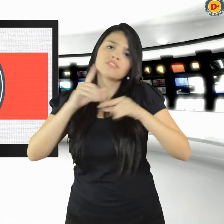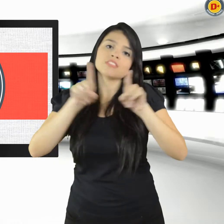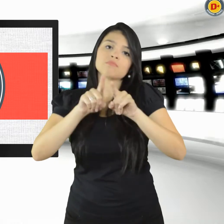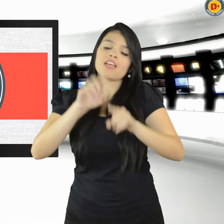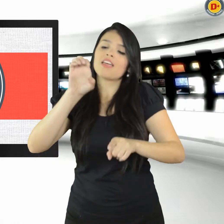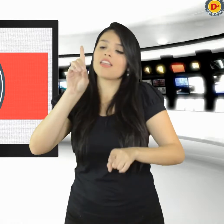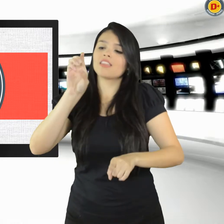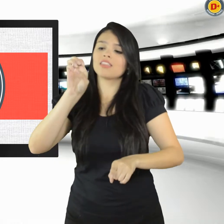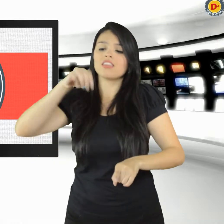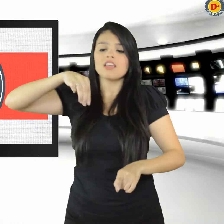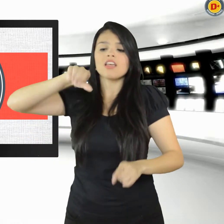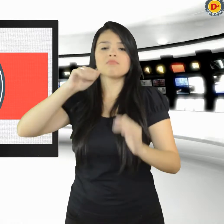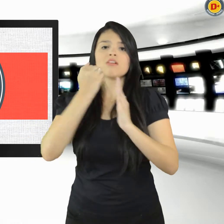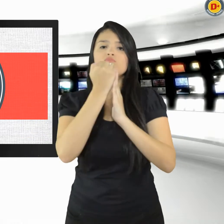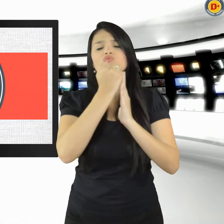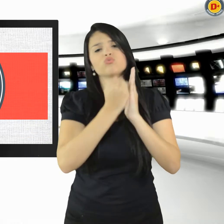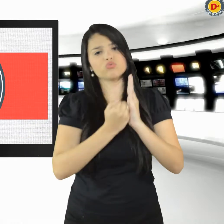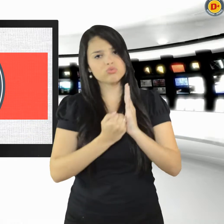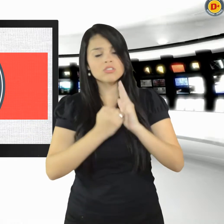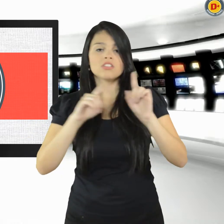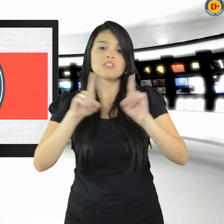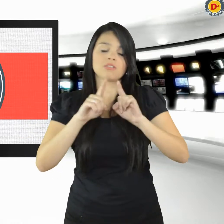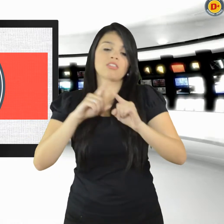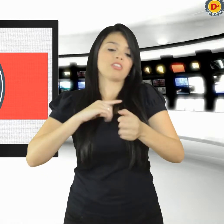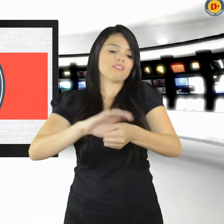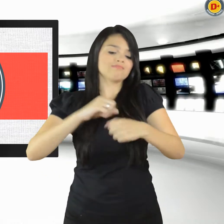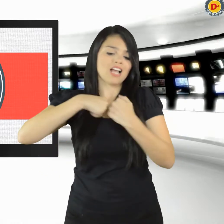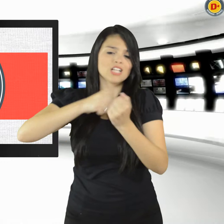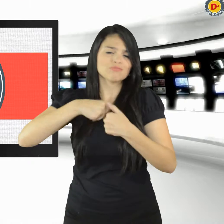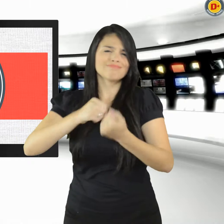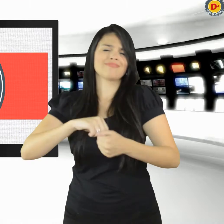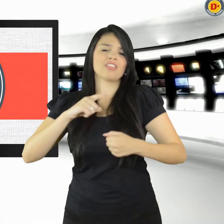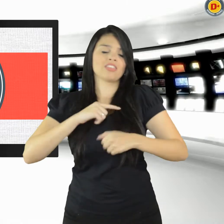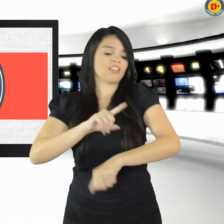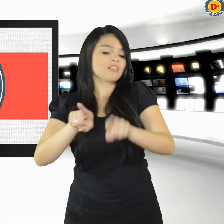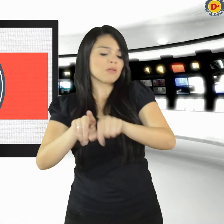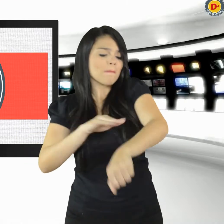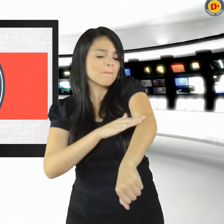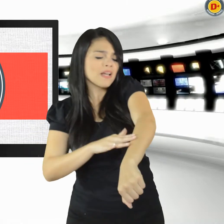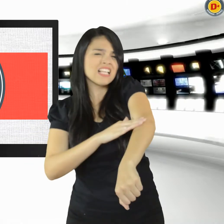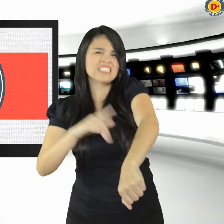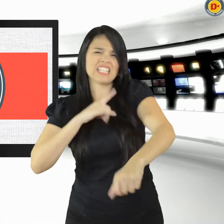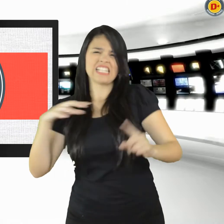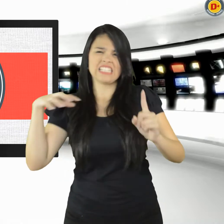edema aumenta a circulação periférica que melhora na condição da Pele que foi afetada por uma imobilização